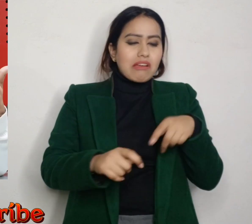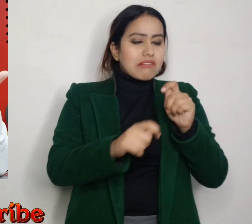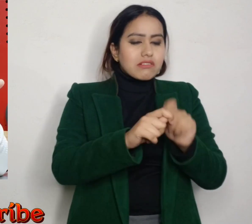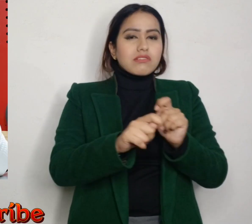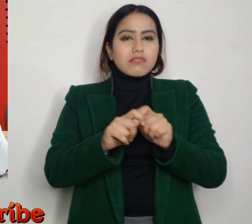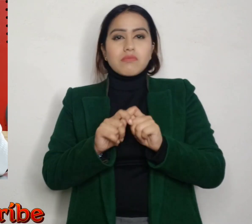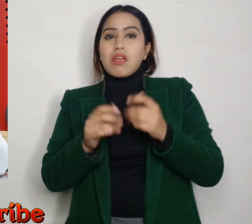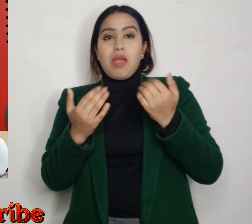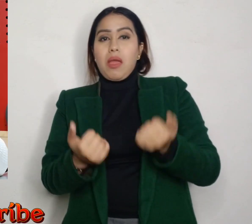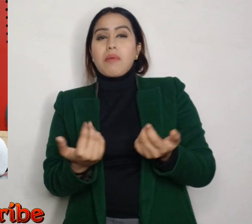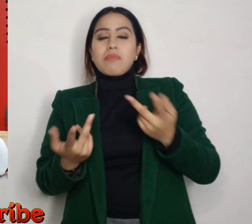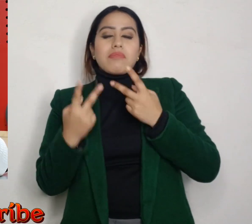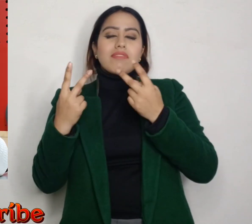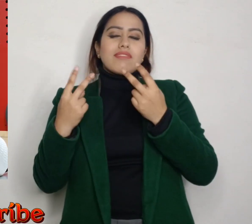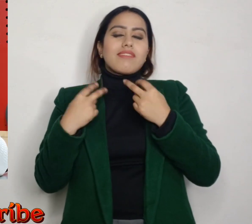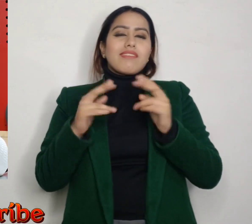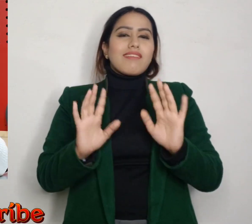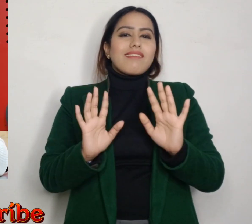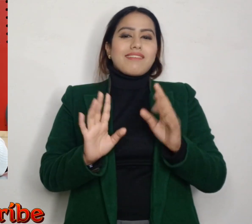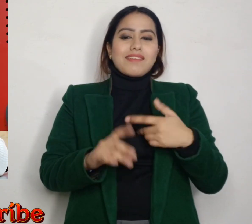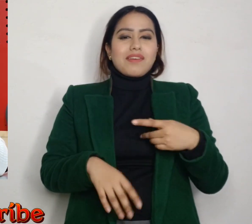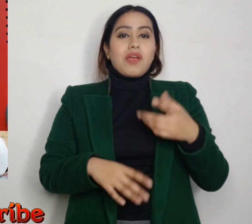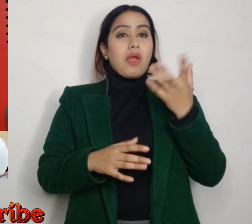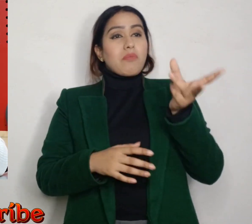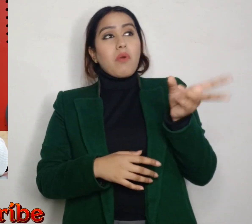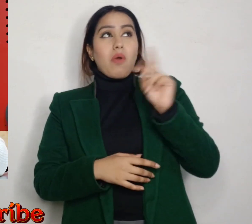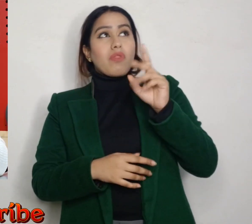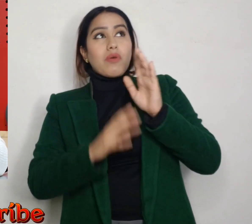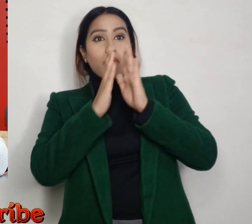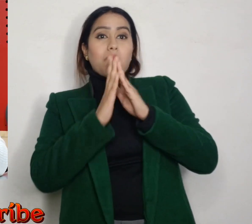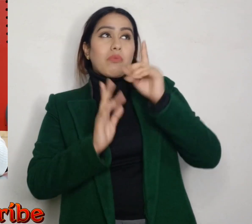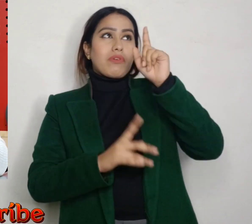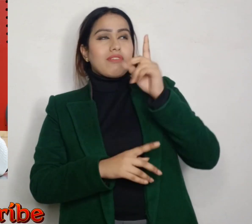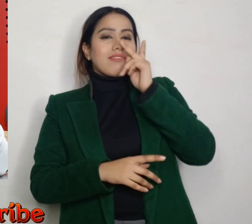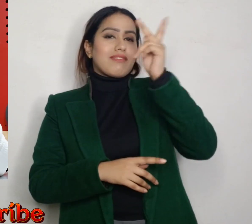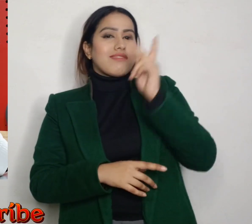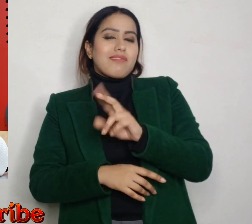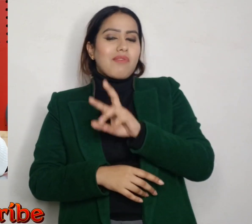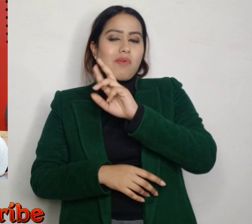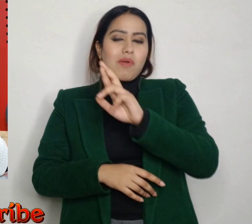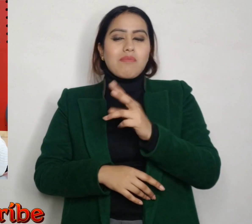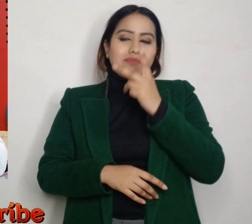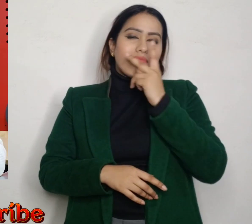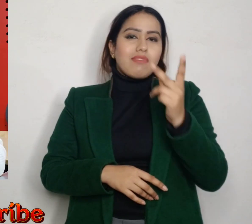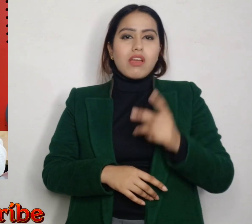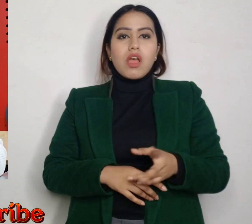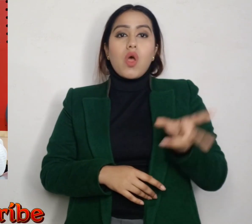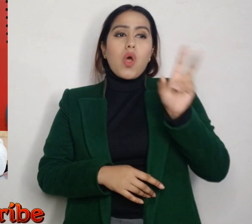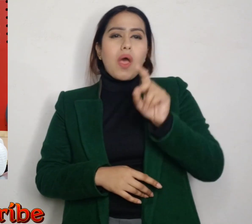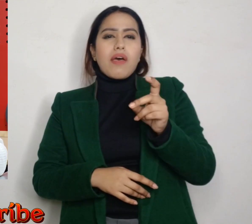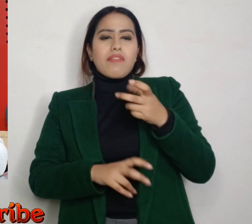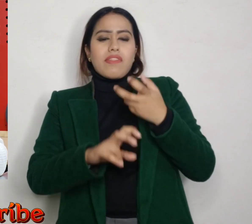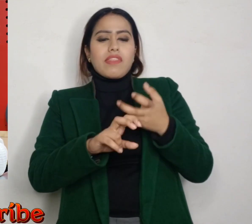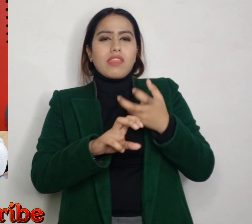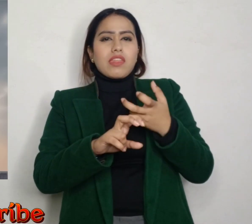में कि शायद और जो है नोट आएंगे। सुपरवाइजर ने कहा अब देखो मैं क्या करता हूं, अब देखना है, तुरंत ऊपर पलट करके